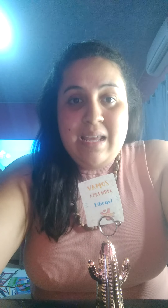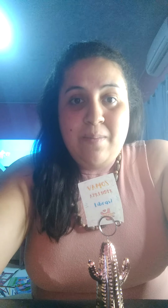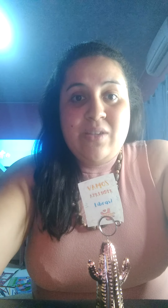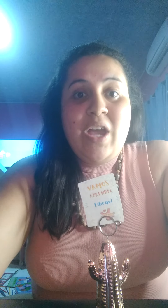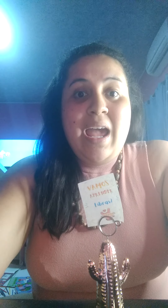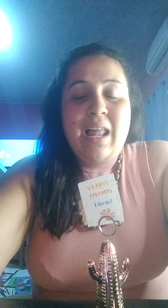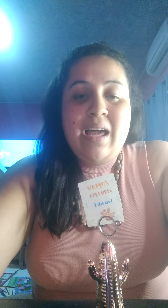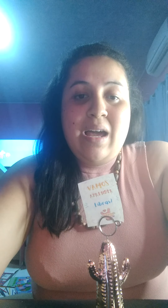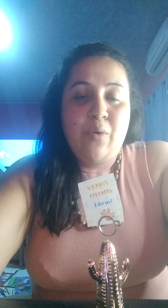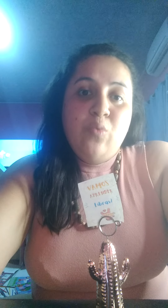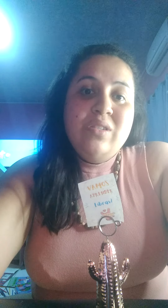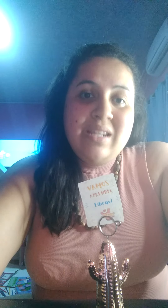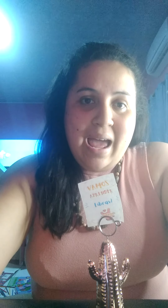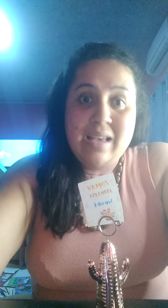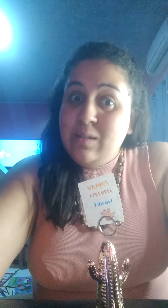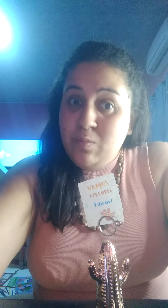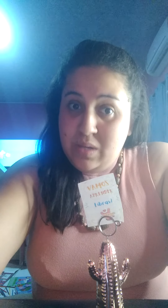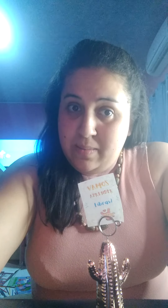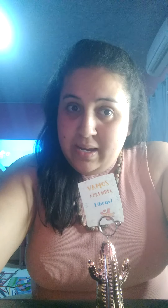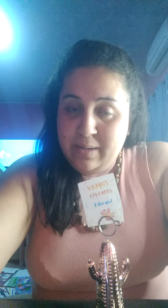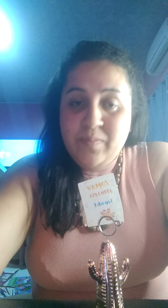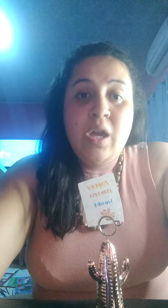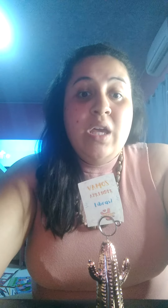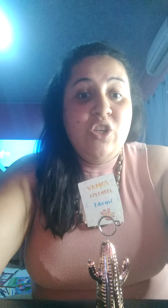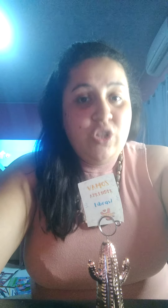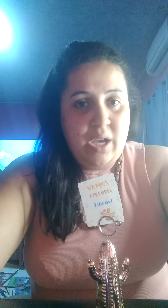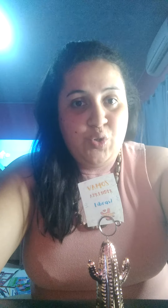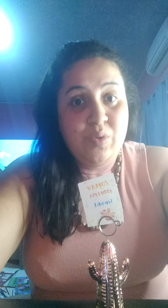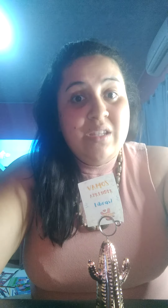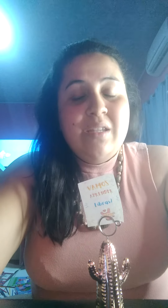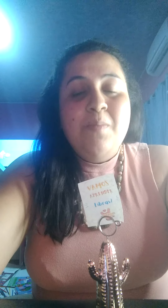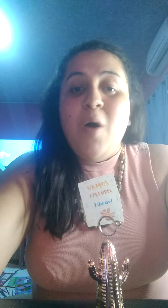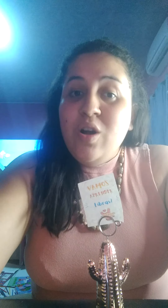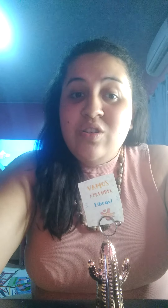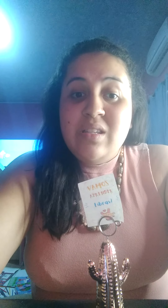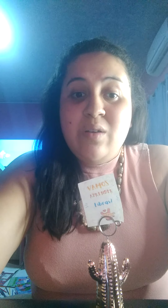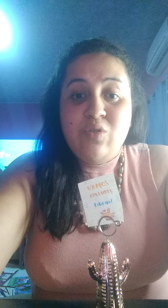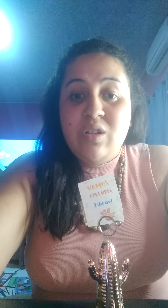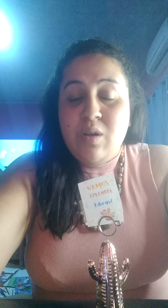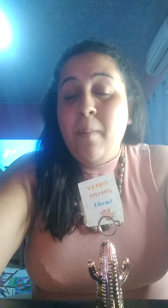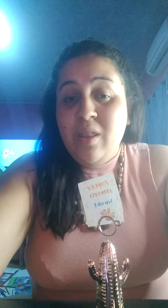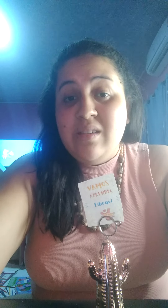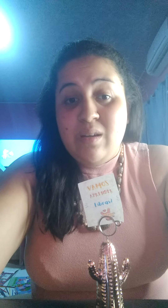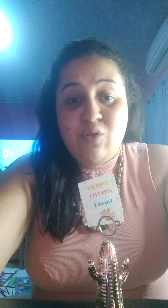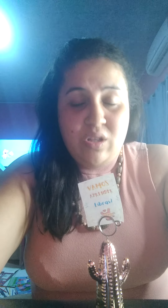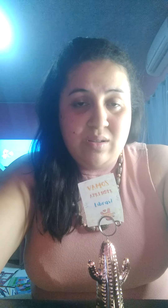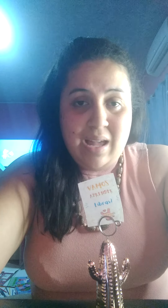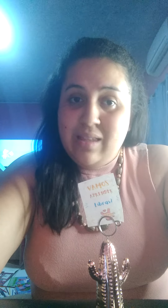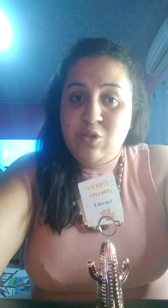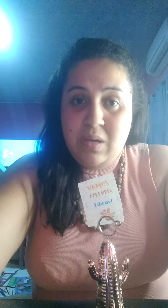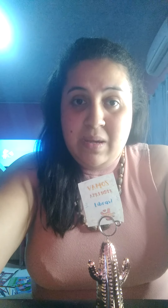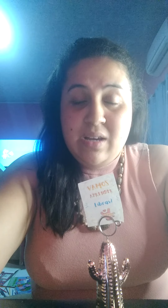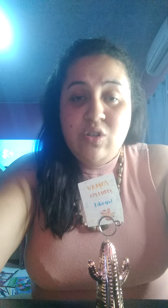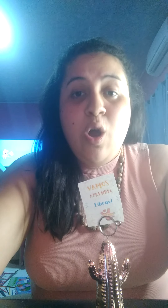Libras, os sinais são mímica e gestos, e se podem ser utilizadas mímicas